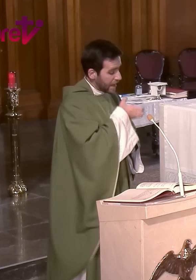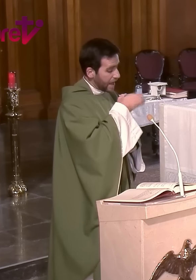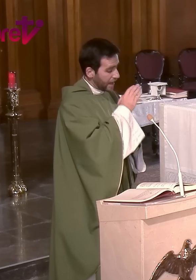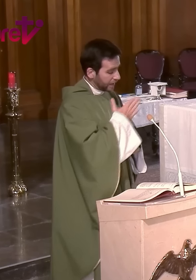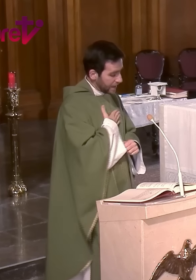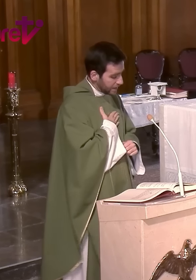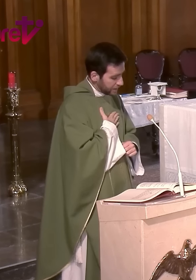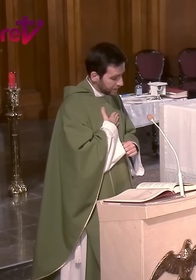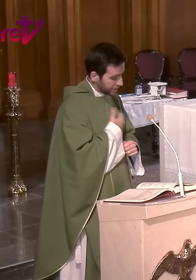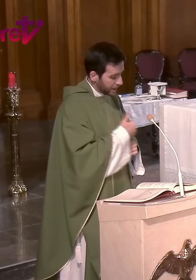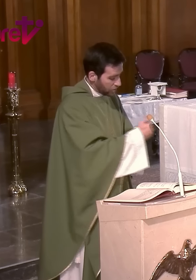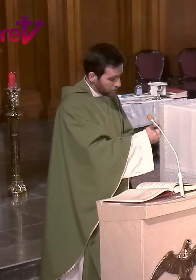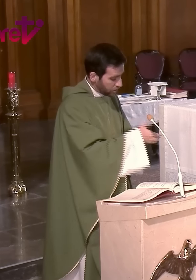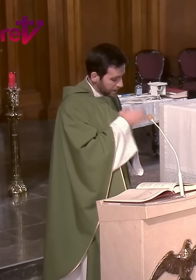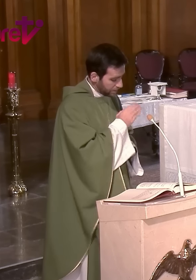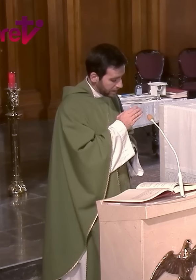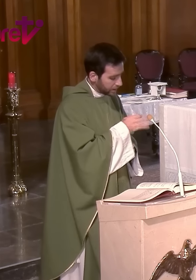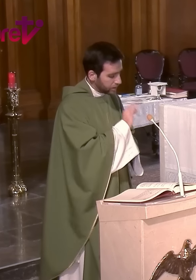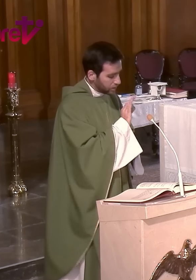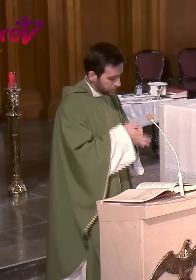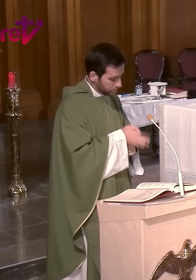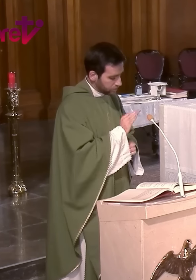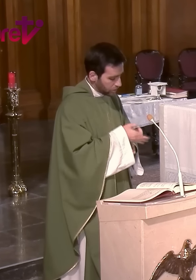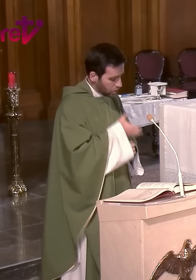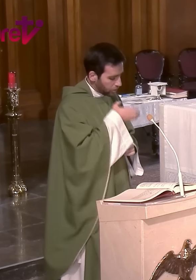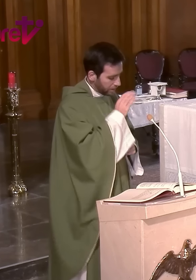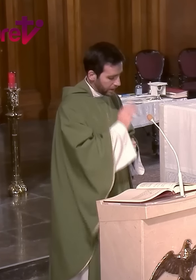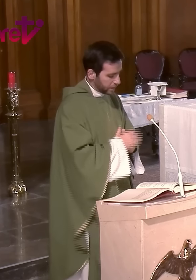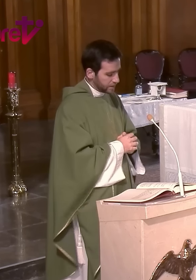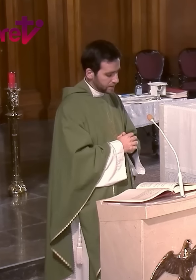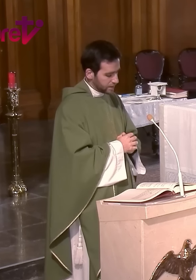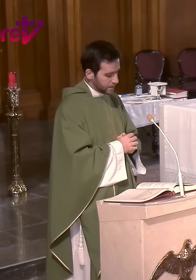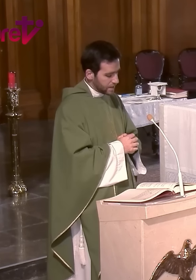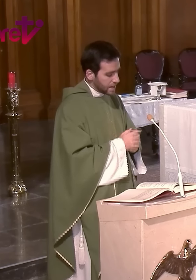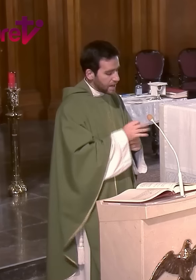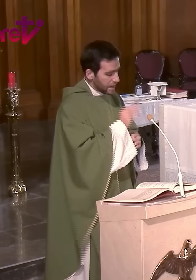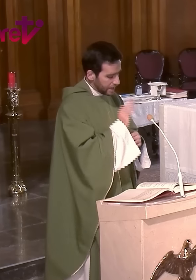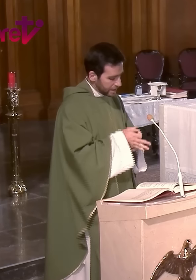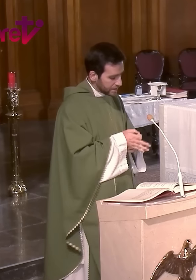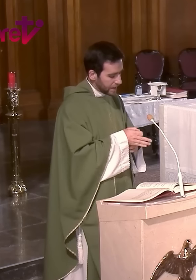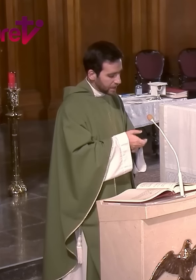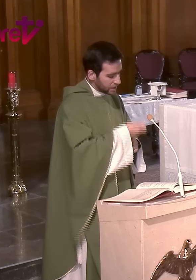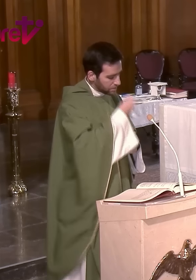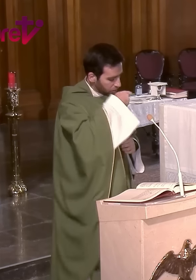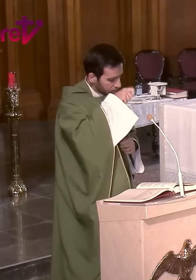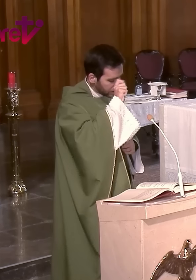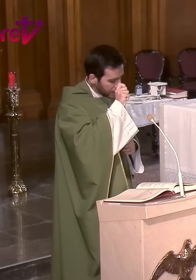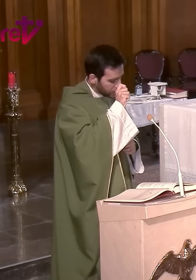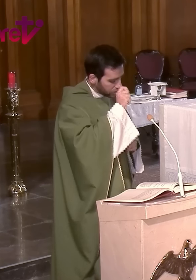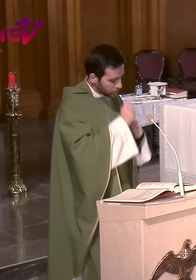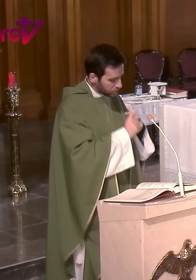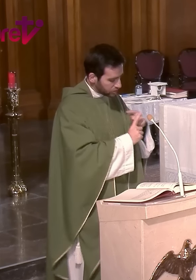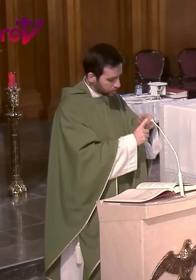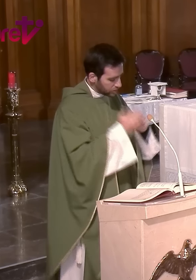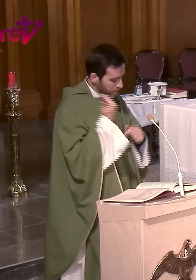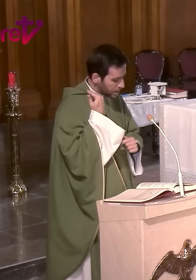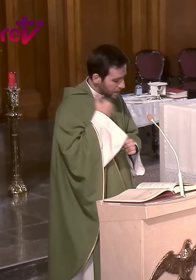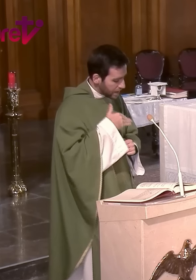El cáliz que yo voy a beber, lo beberéis, y seréis